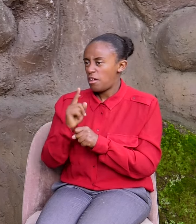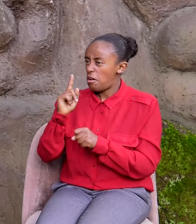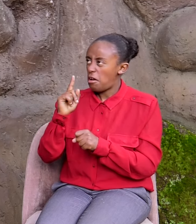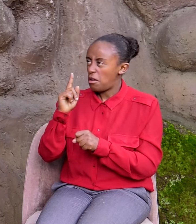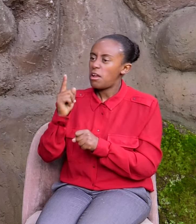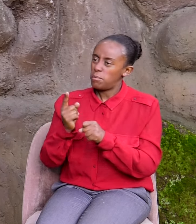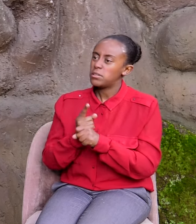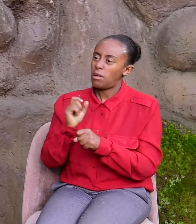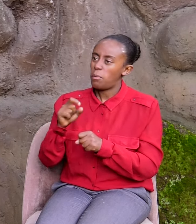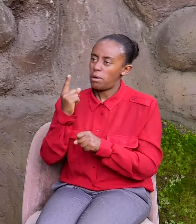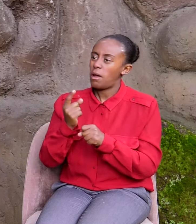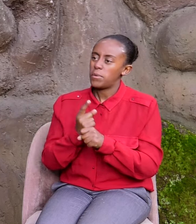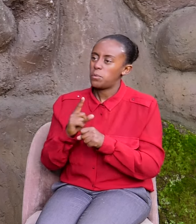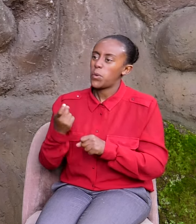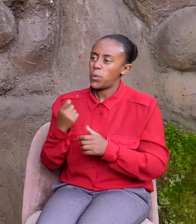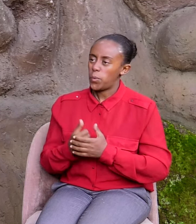ለኦልሞስት አንድ አመት ለሚሆን ጊዜ ማለት ነው።